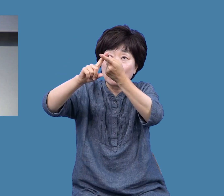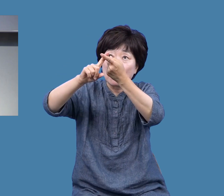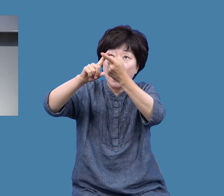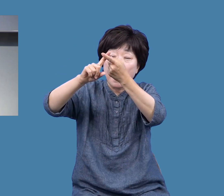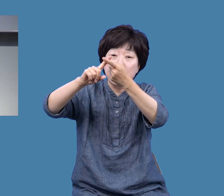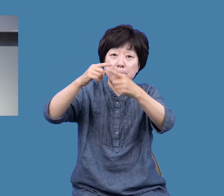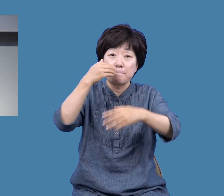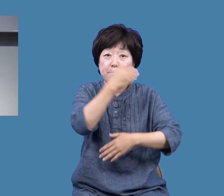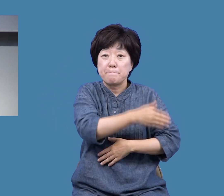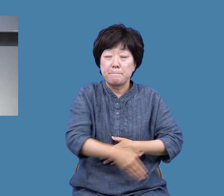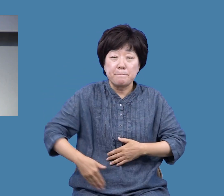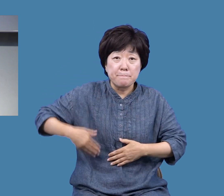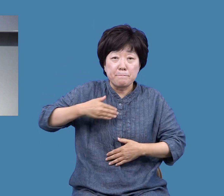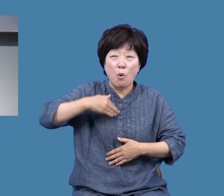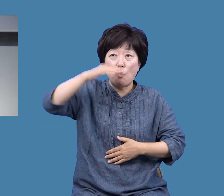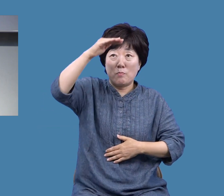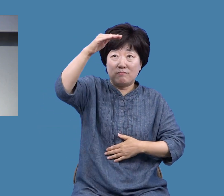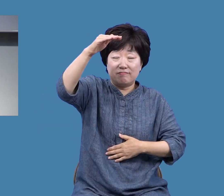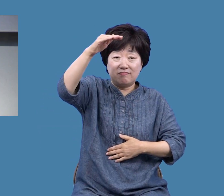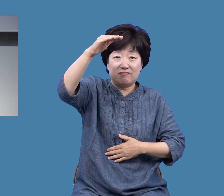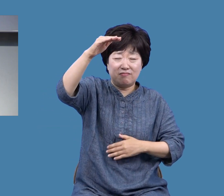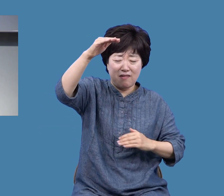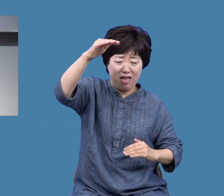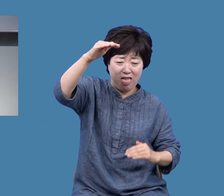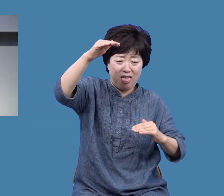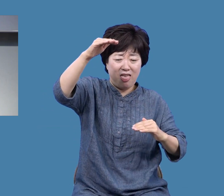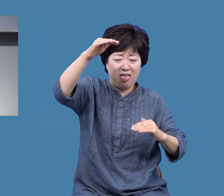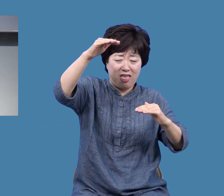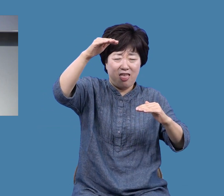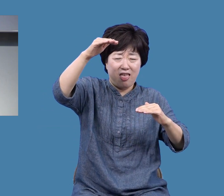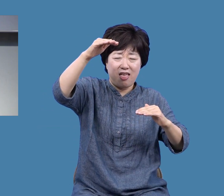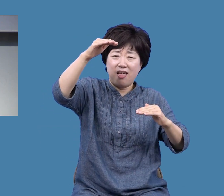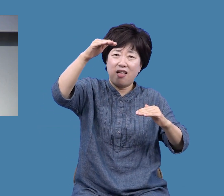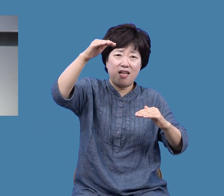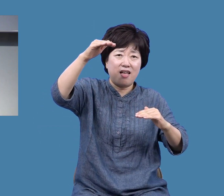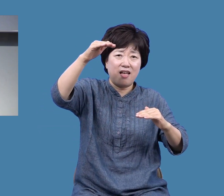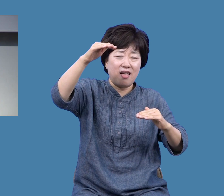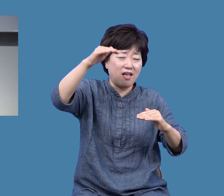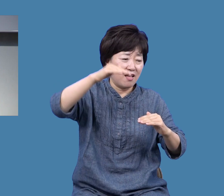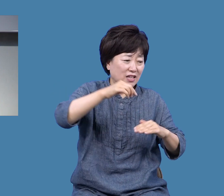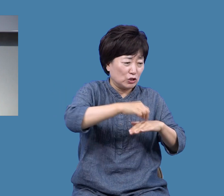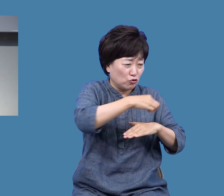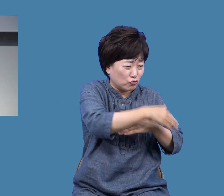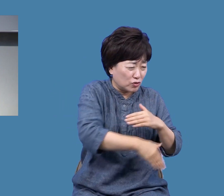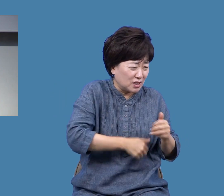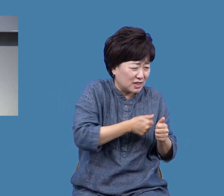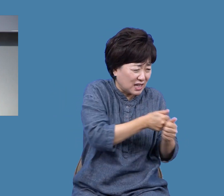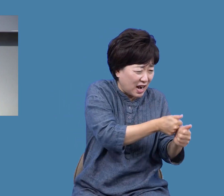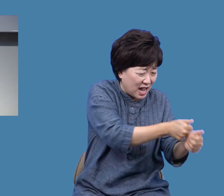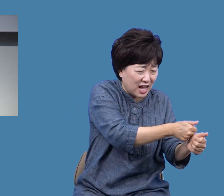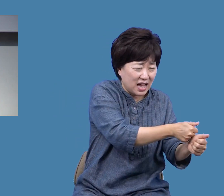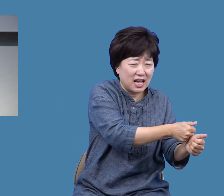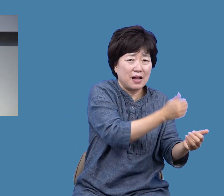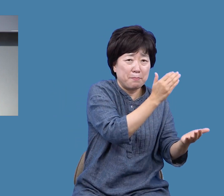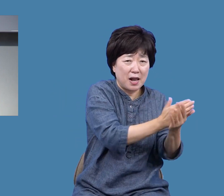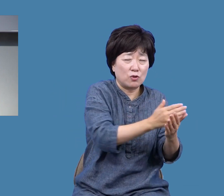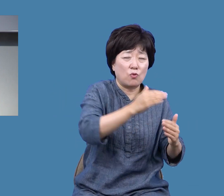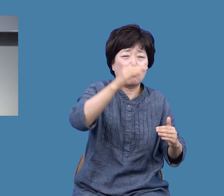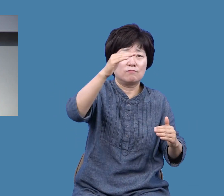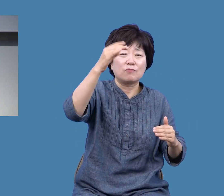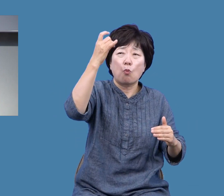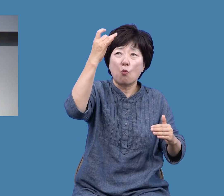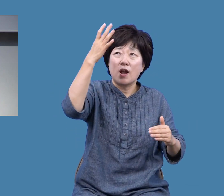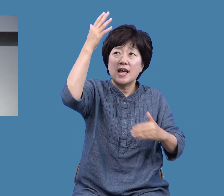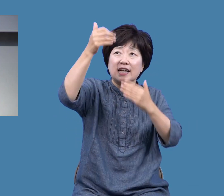거예요. 그래서 그거를 맛있어하고 그거를 좋아하고 그걸 따라가려고 하고 이 몸의 생각들을 계속